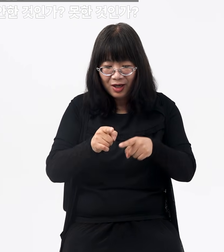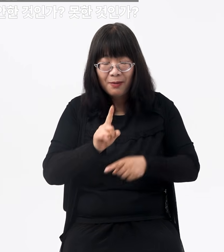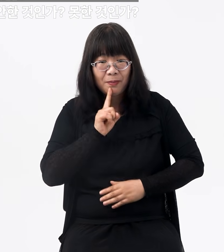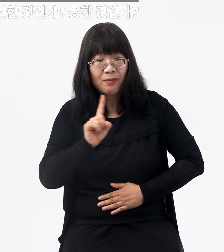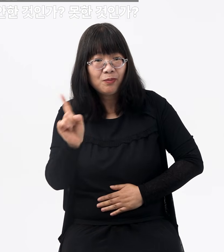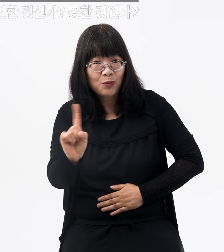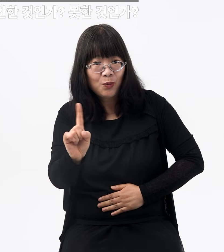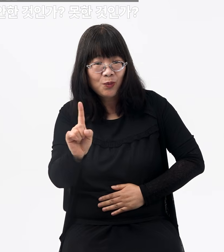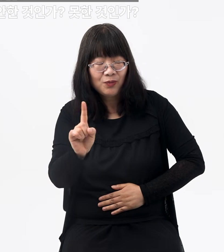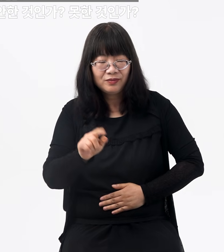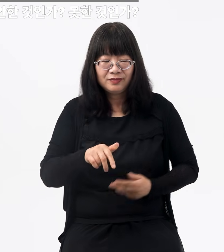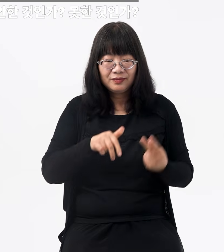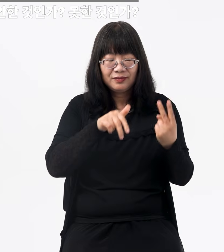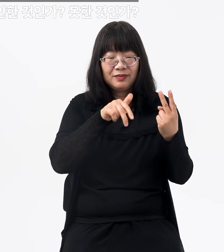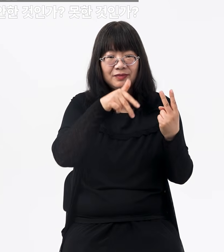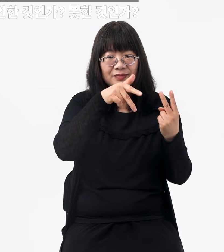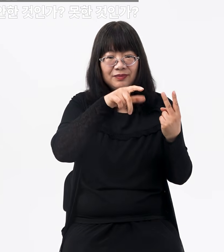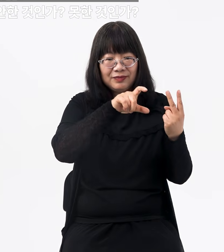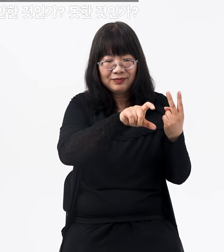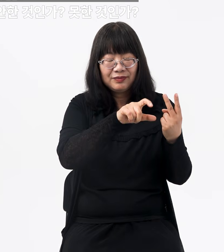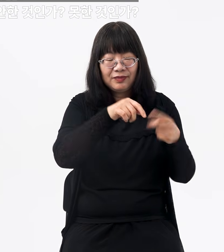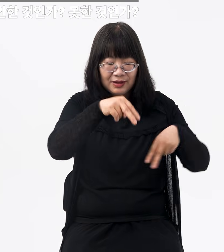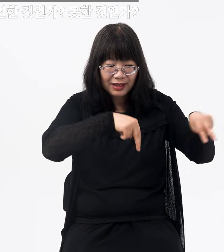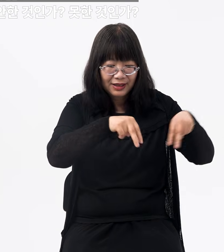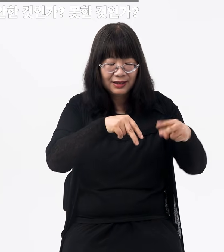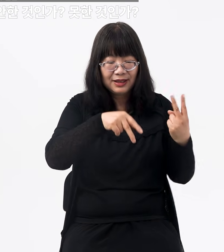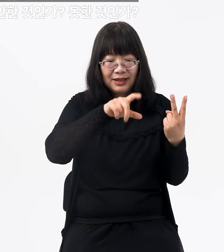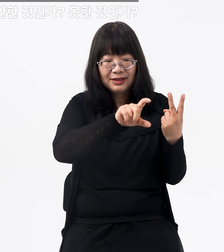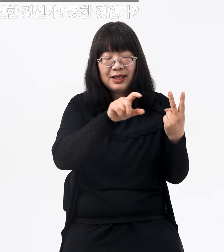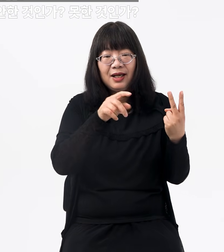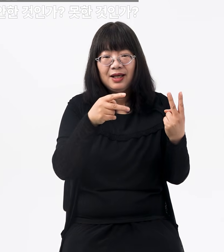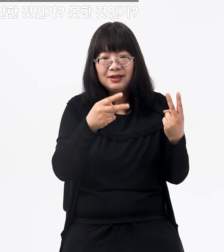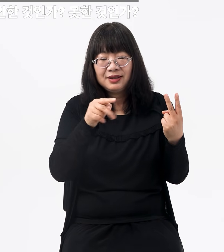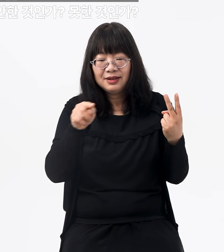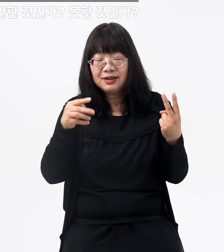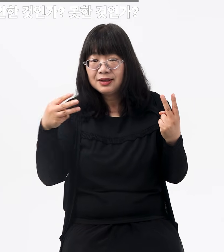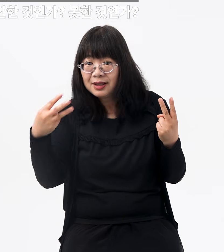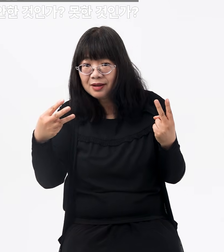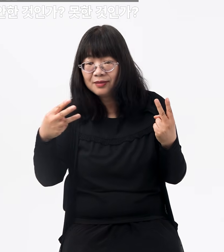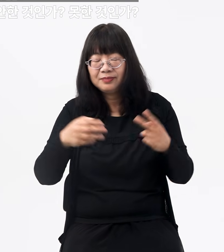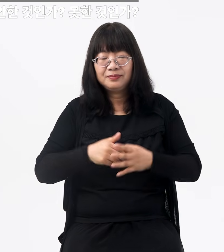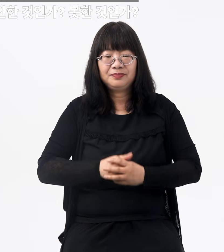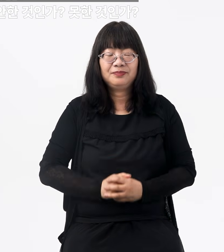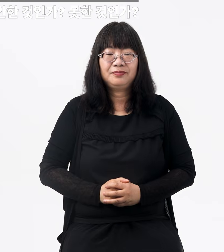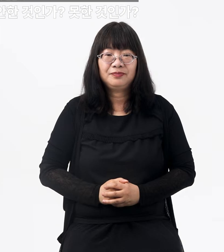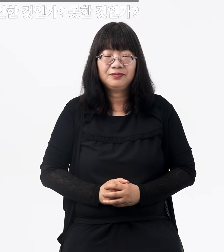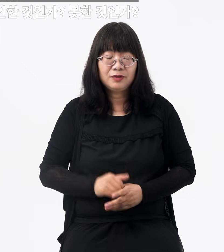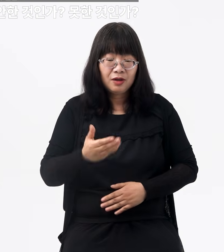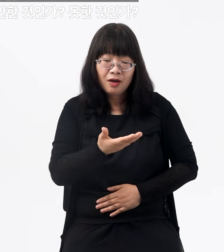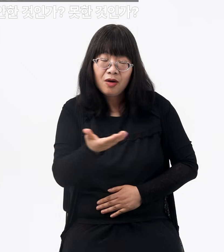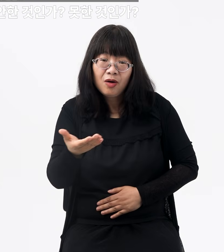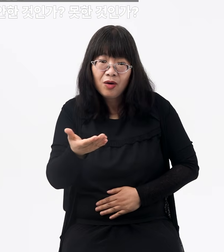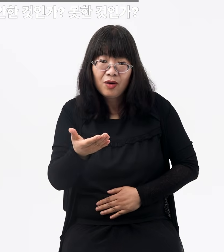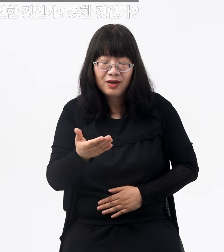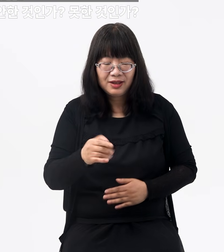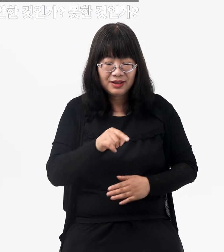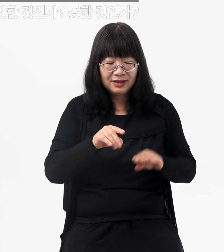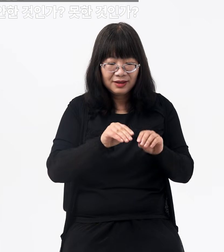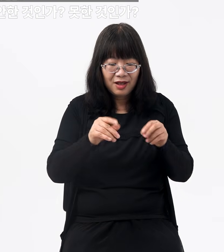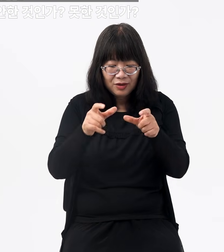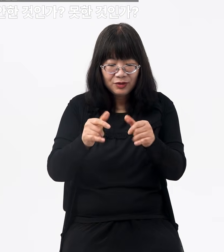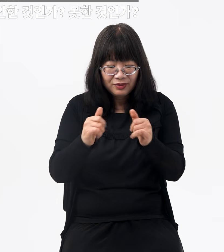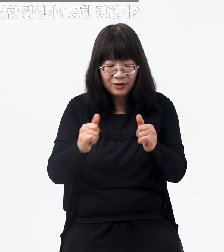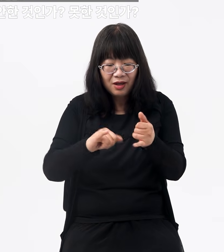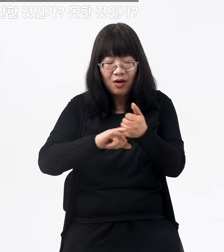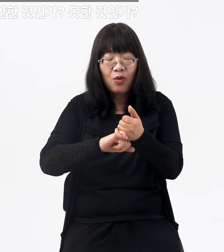있는가? 우리 2장, 사사기 2장 2절 3절을 한번 볼까요? 너희는 이 땅의 주민과